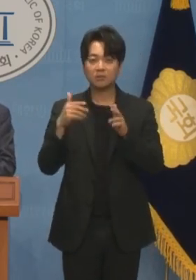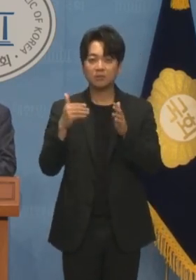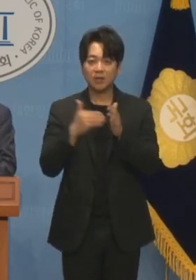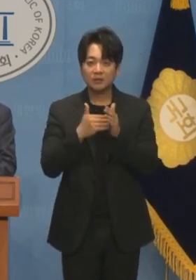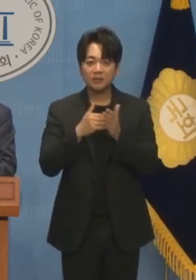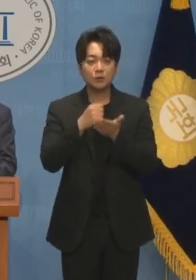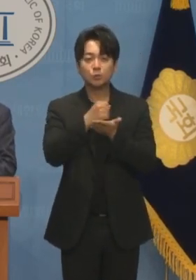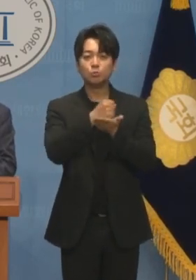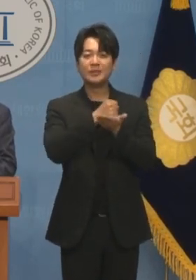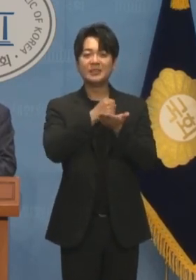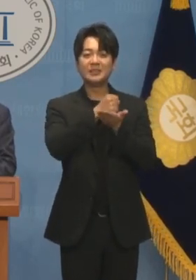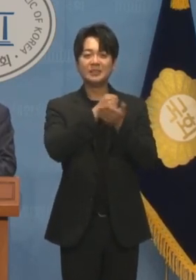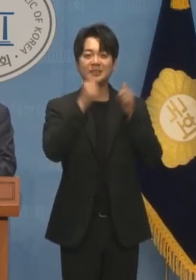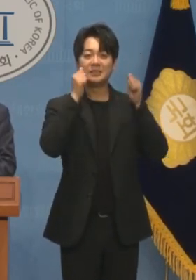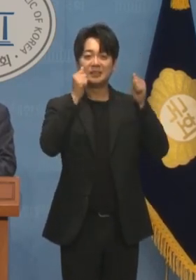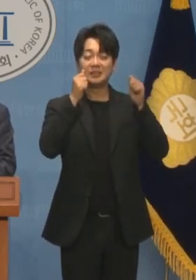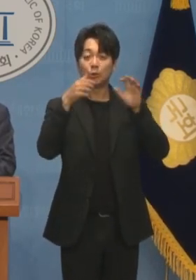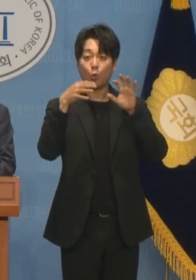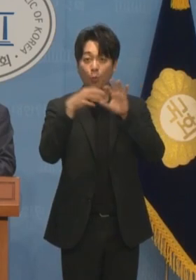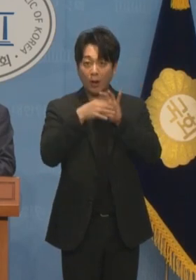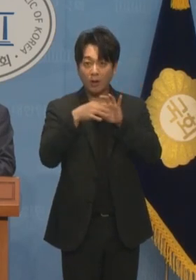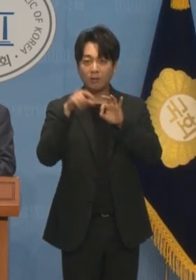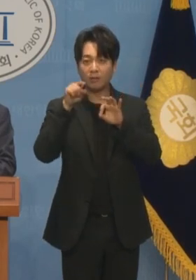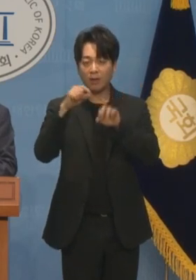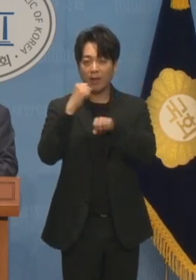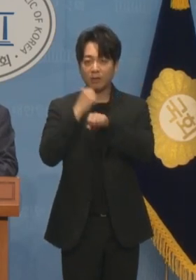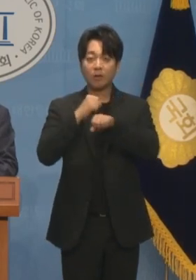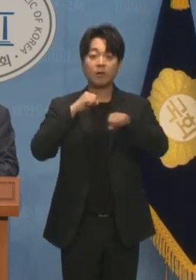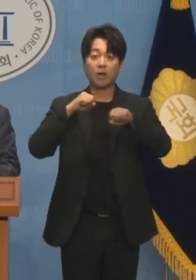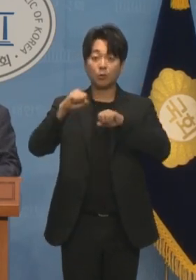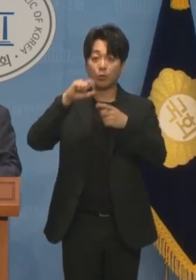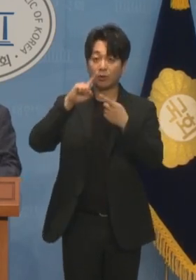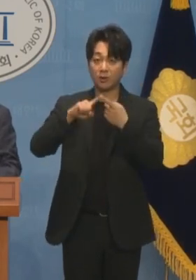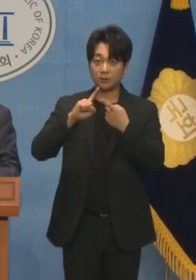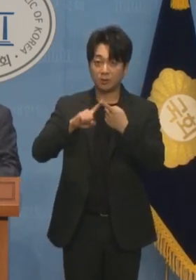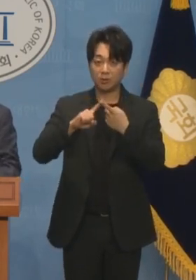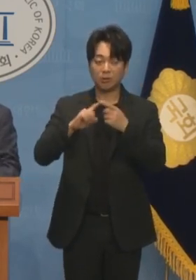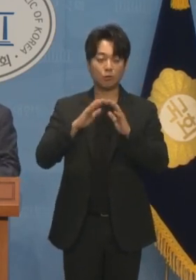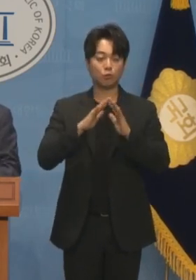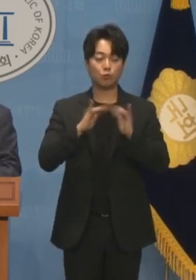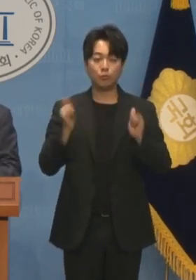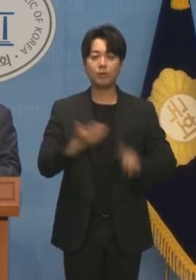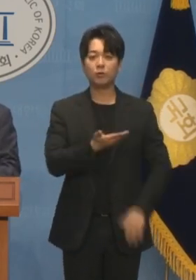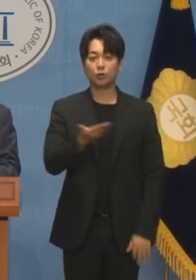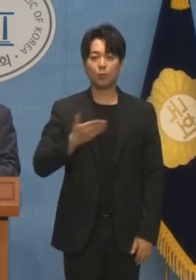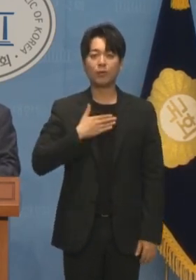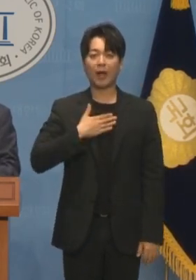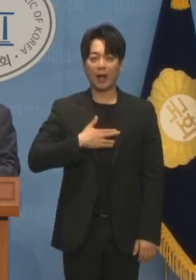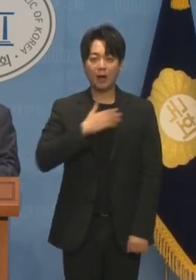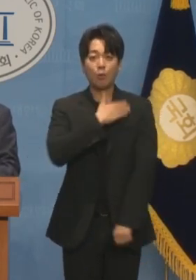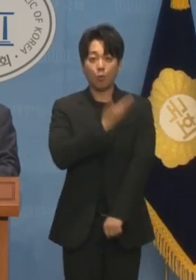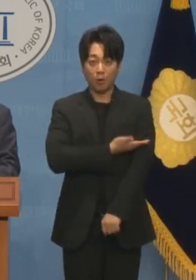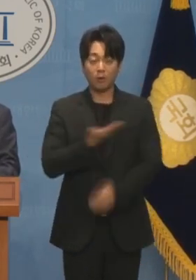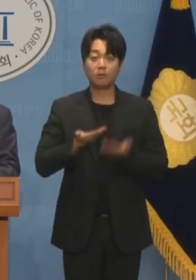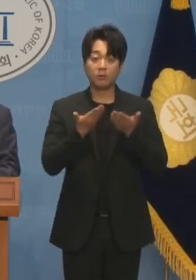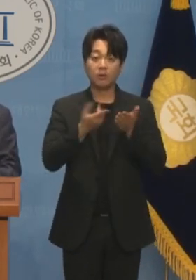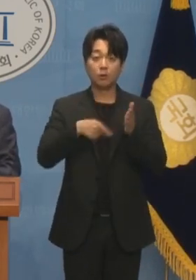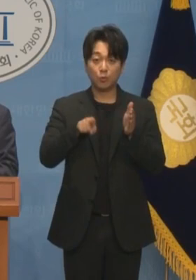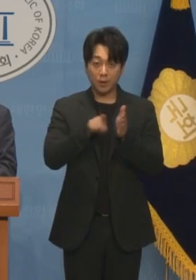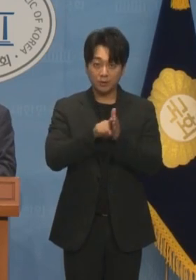행각을 공공의 영역을 바탕으로 국민들의 알 권리 차원에서 취재해